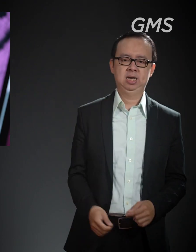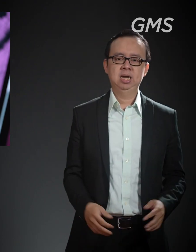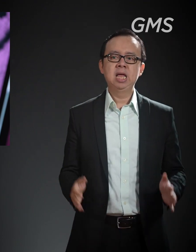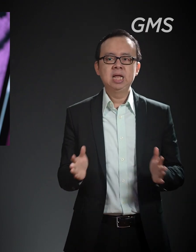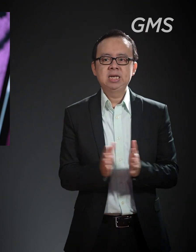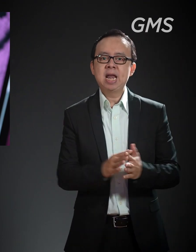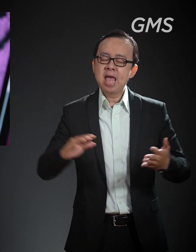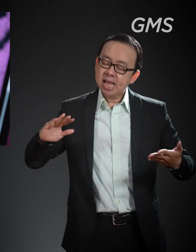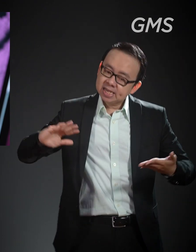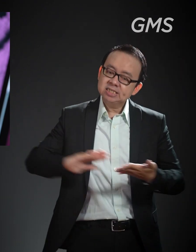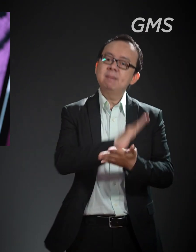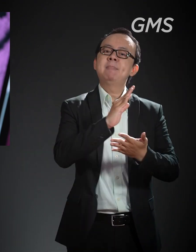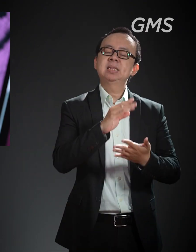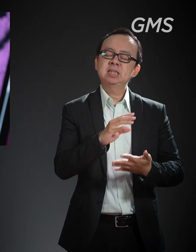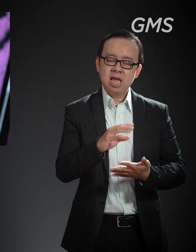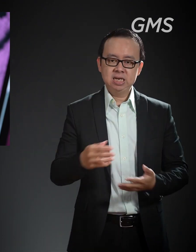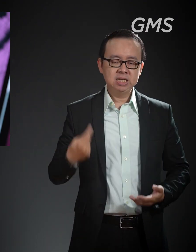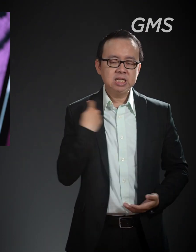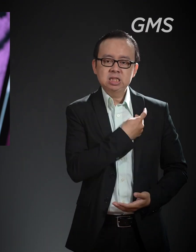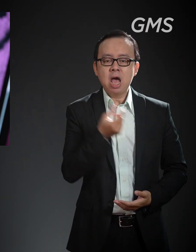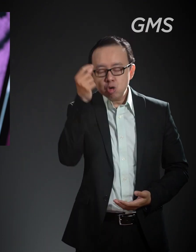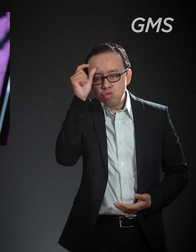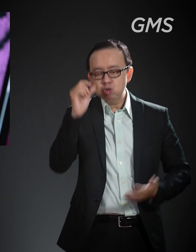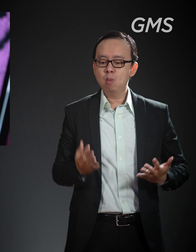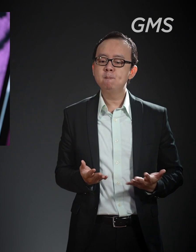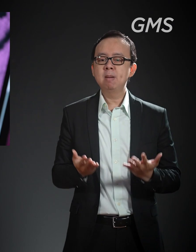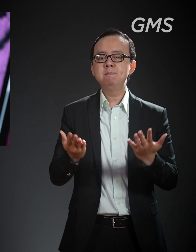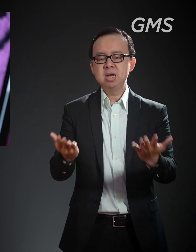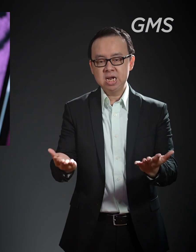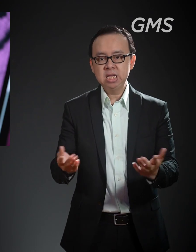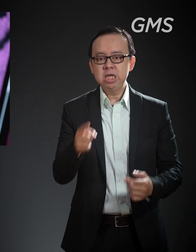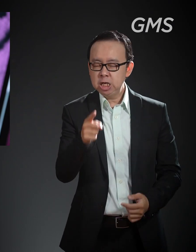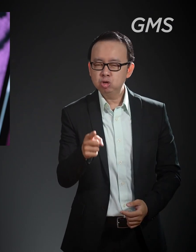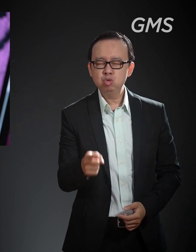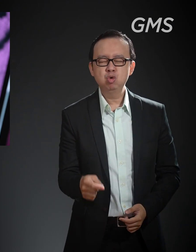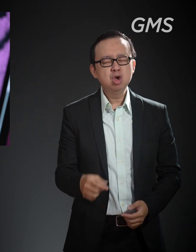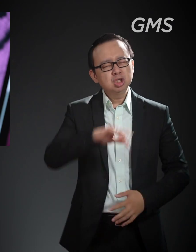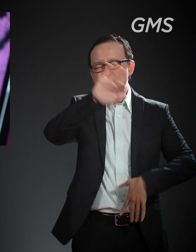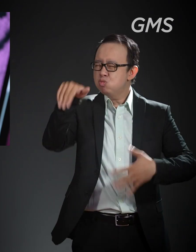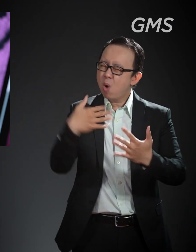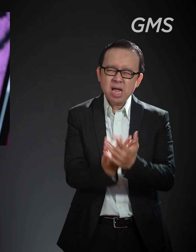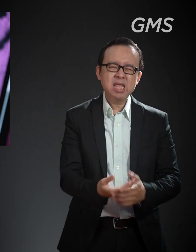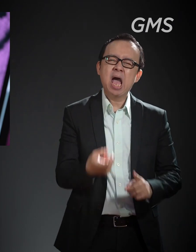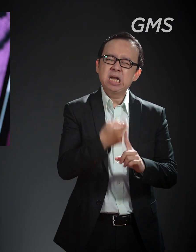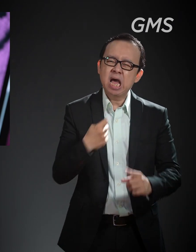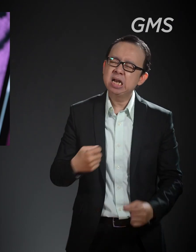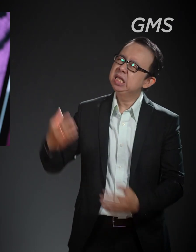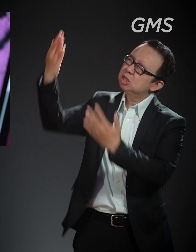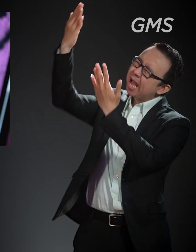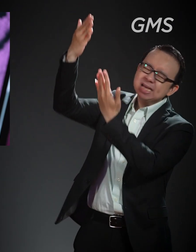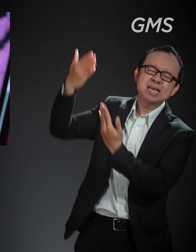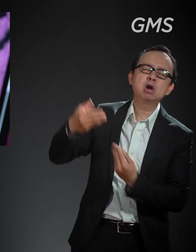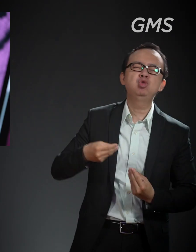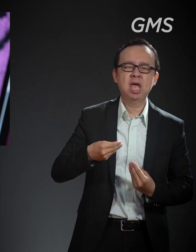kita bisa memberi, agar kita bisa bermurah hati, itu semuanya adalah kasih karunia atau anugerah.